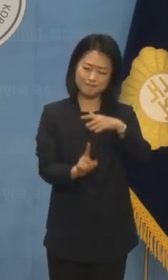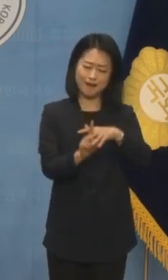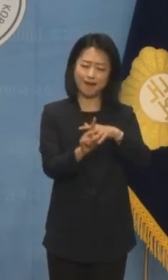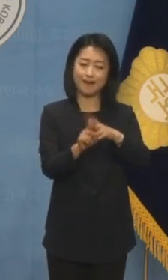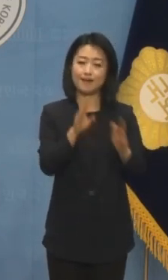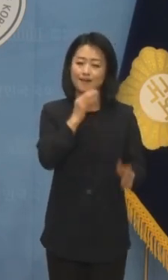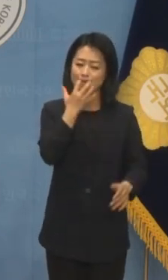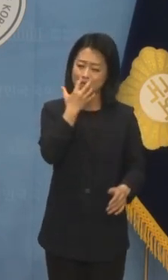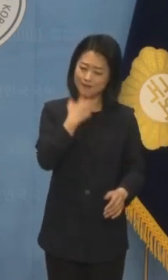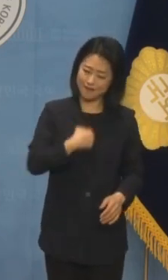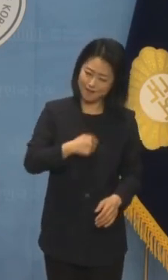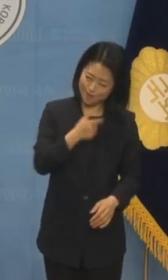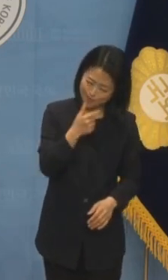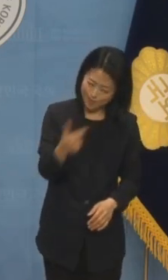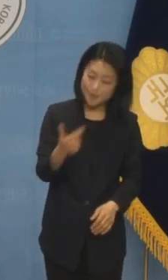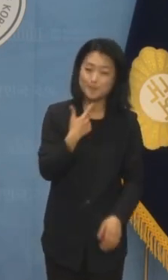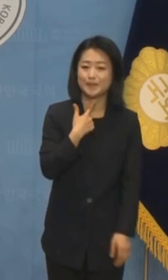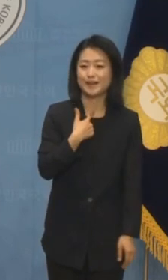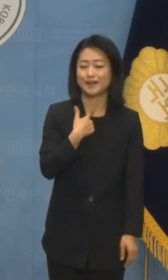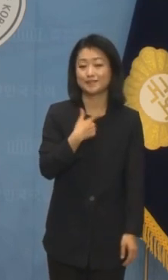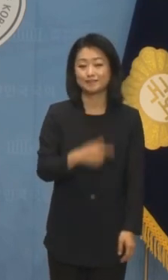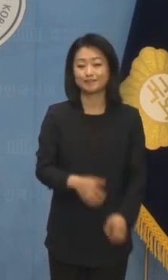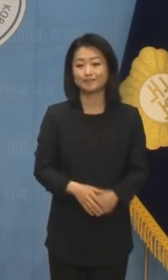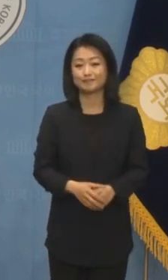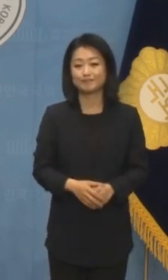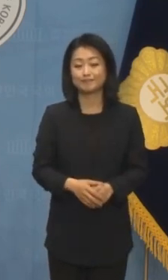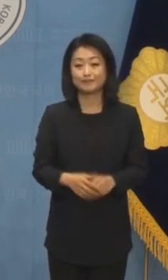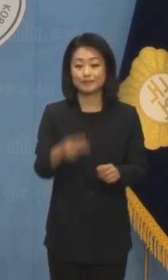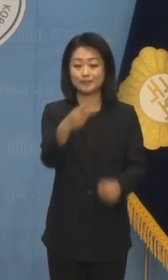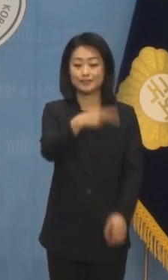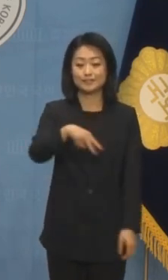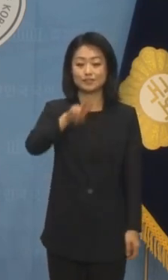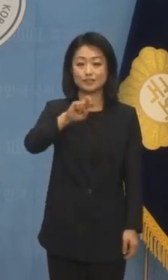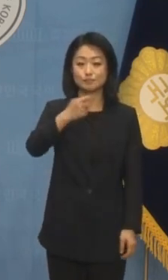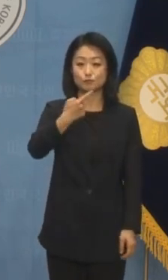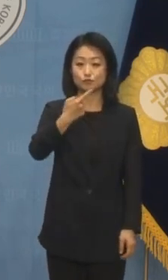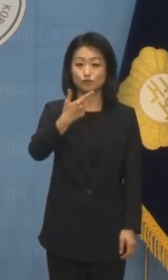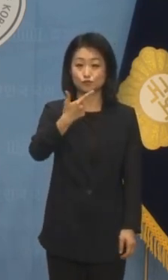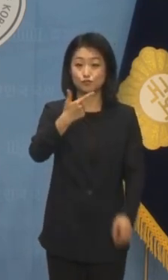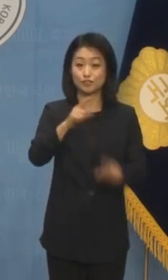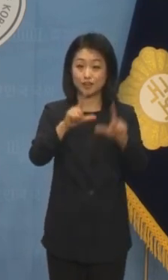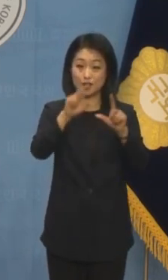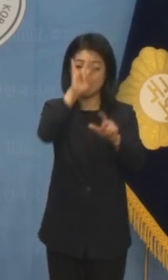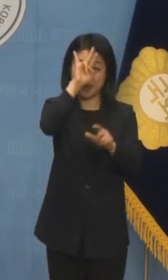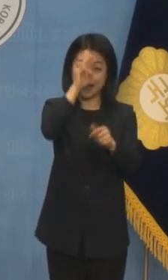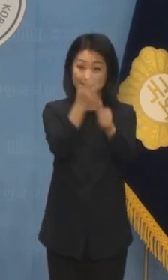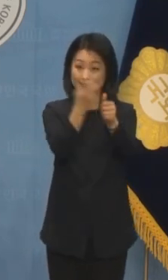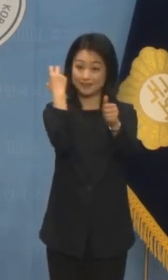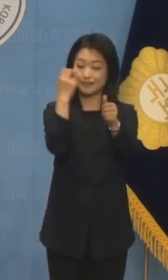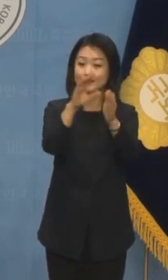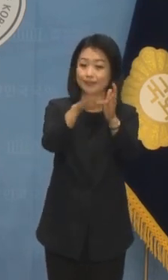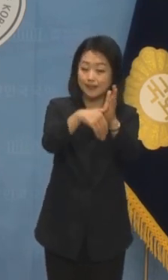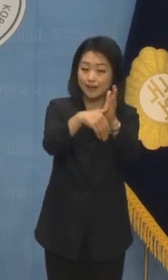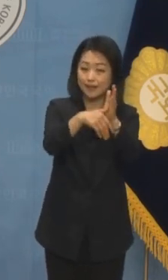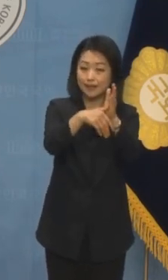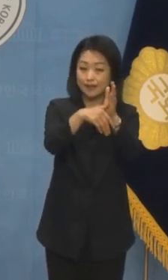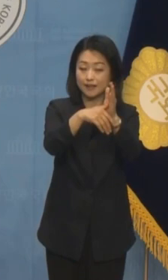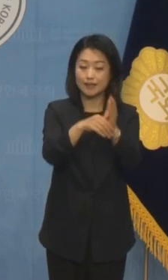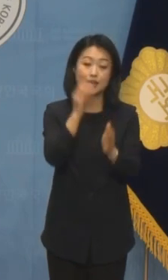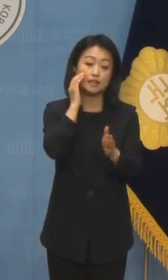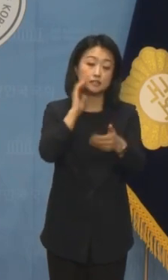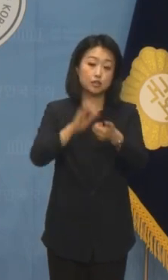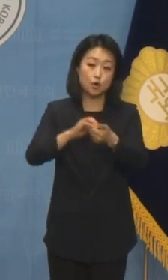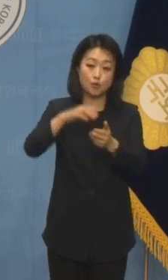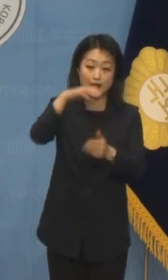보람된 일이라 할 것입니다. 지난 2016년 박근혜 대통령 탄핵 국면에서는 당시